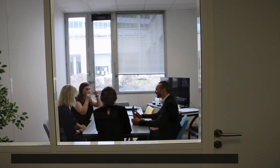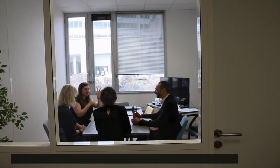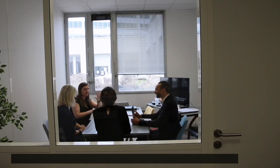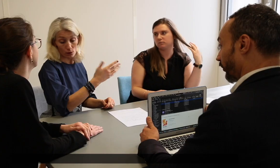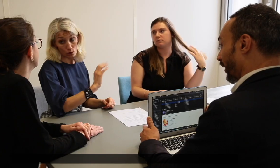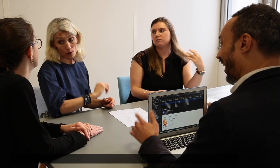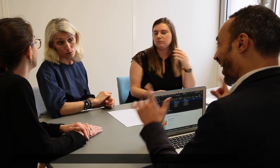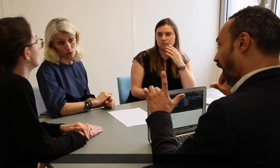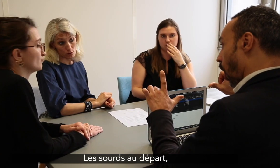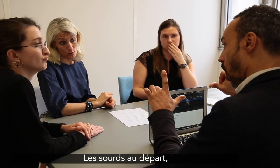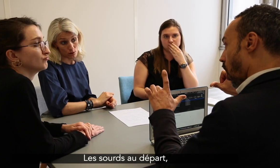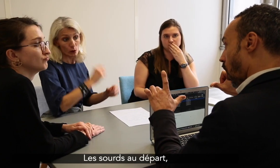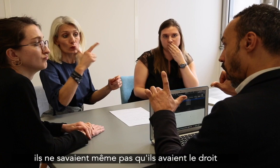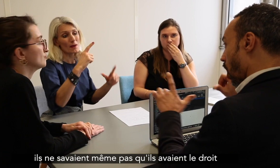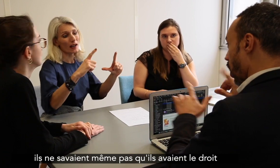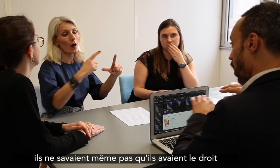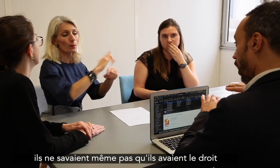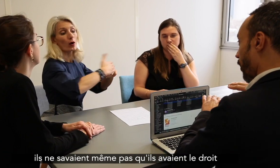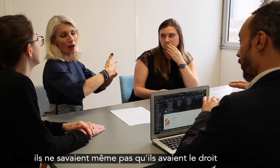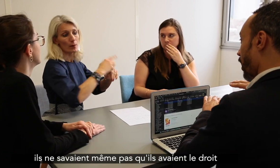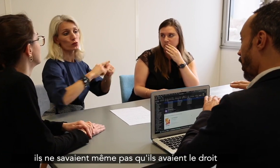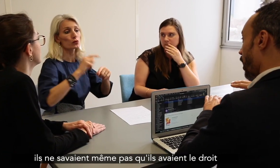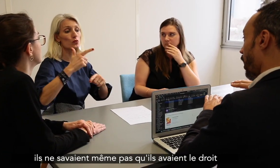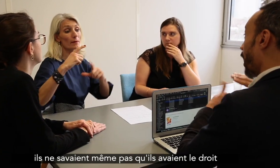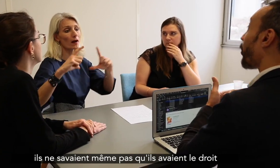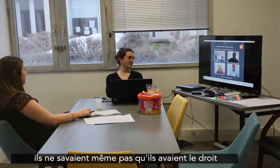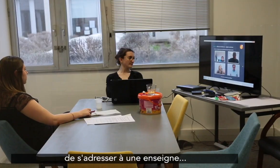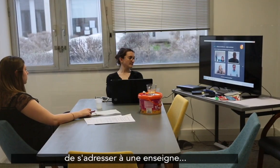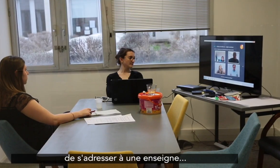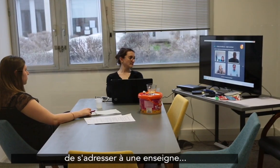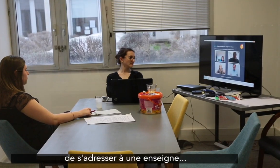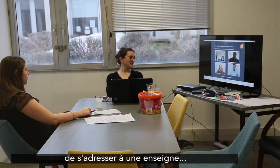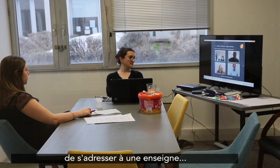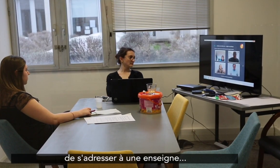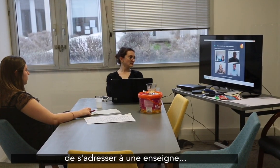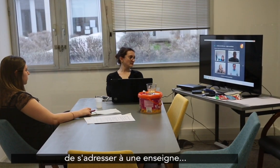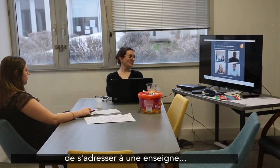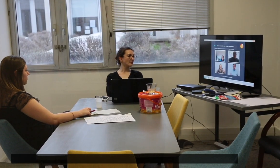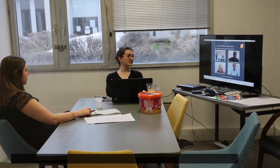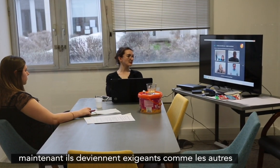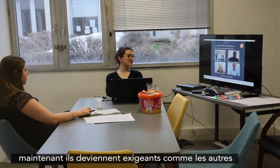satisfaits. Les sourds, au départ, ils ne savaient même pas qu'ils avaient le droit de